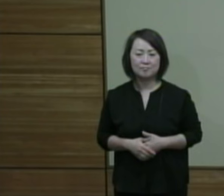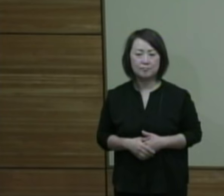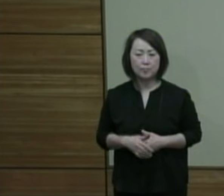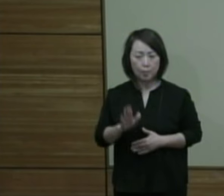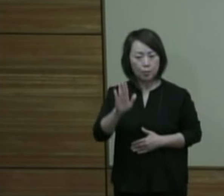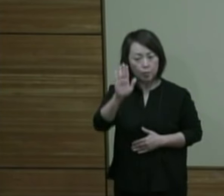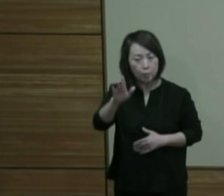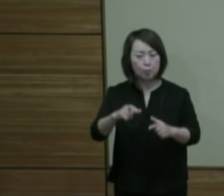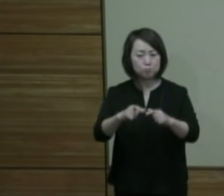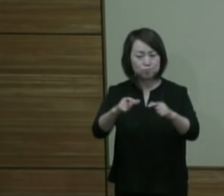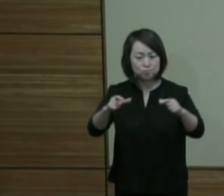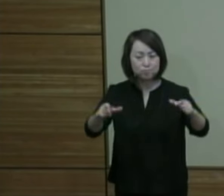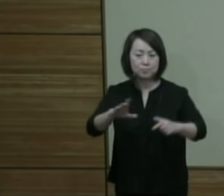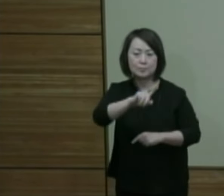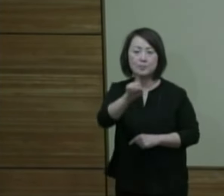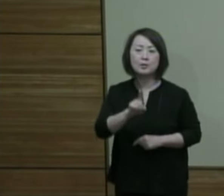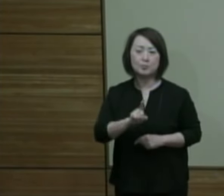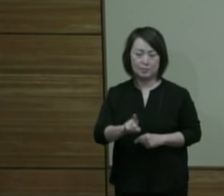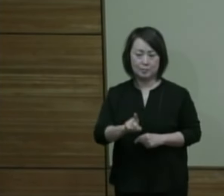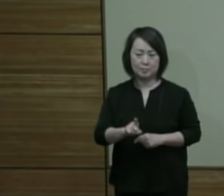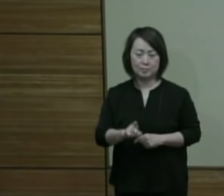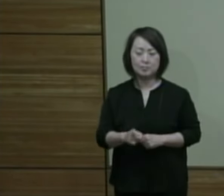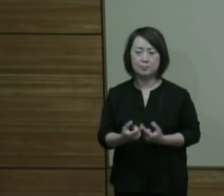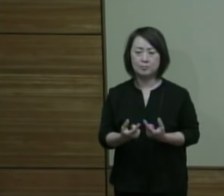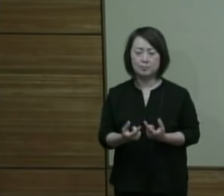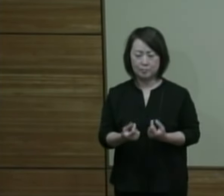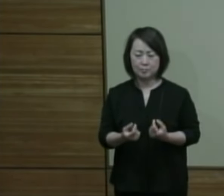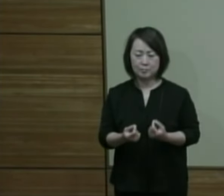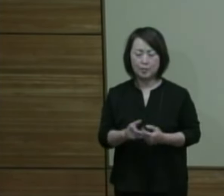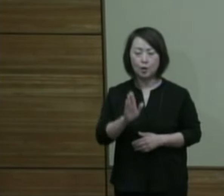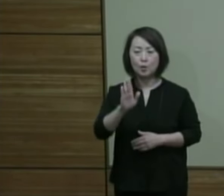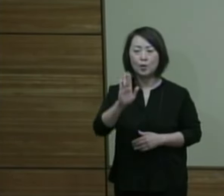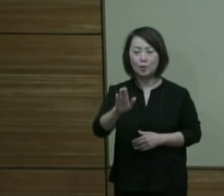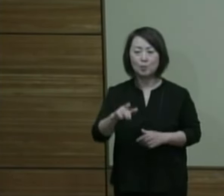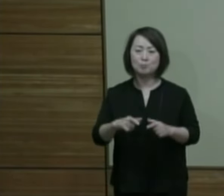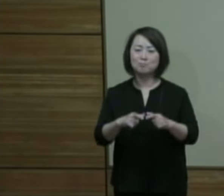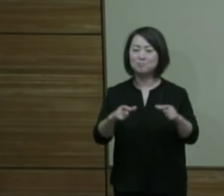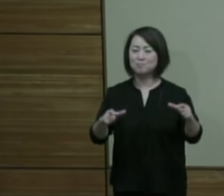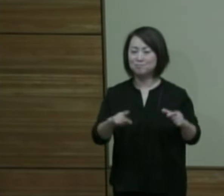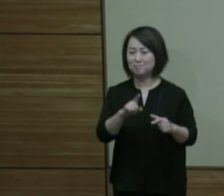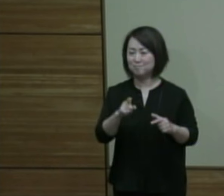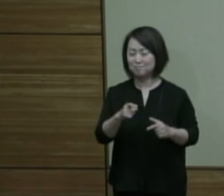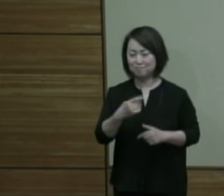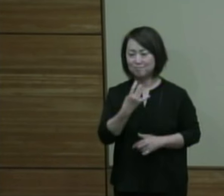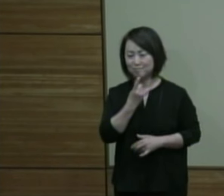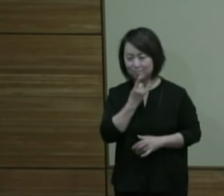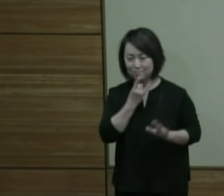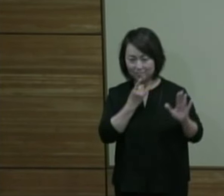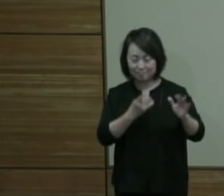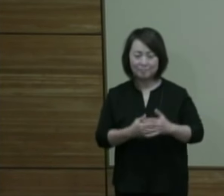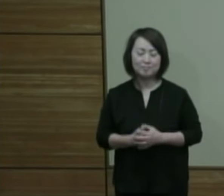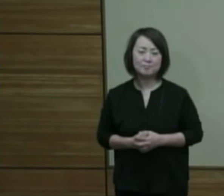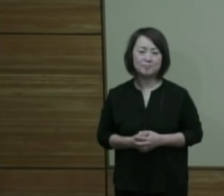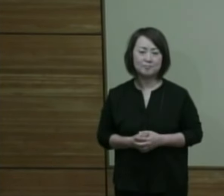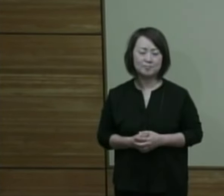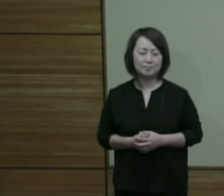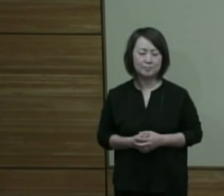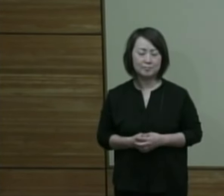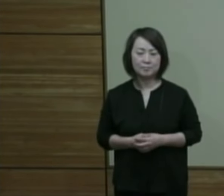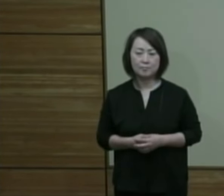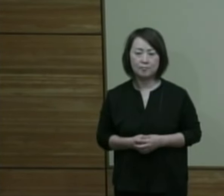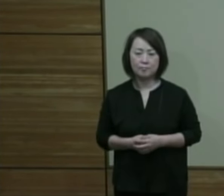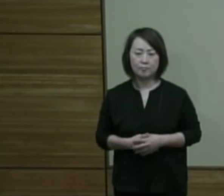かもしれないですね。 そうですね、はい、今後また増えるかもしれませんけど、 はい、失礼しました。 それではご質問を受けします